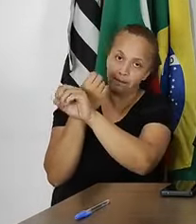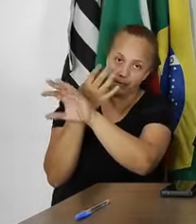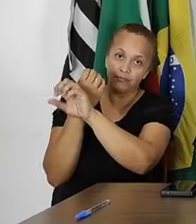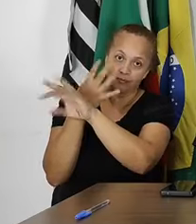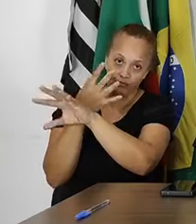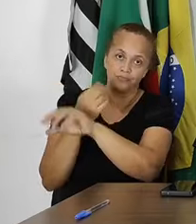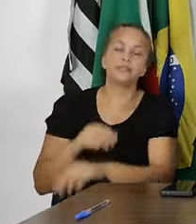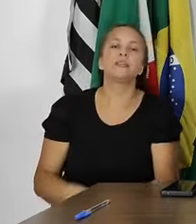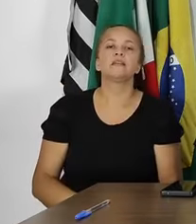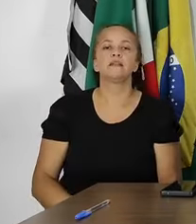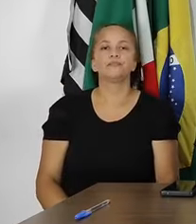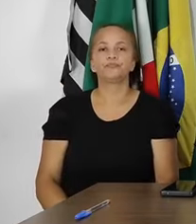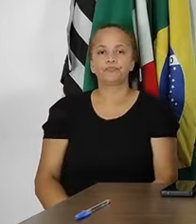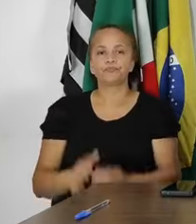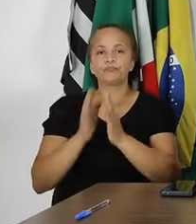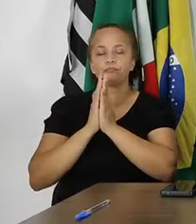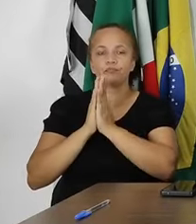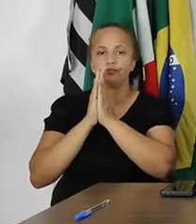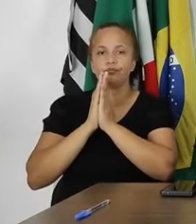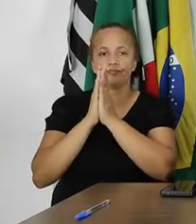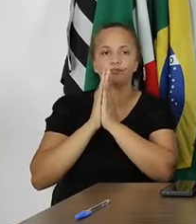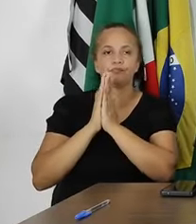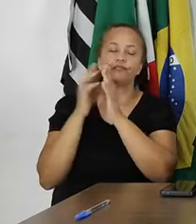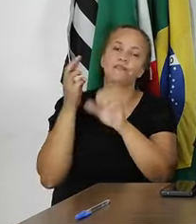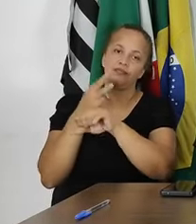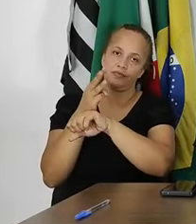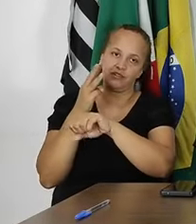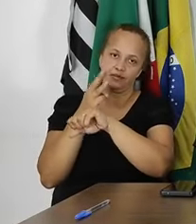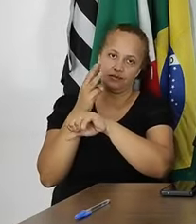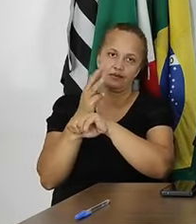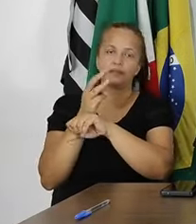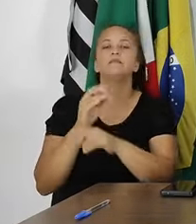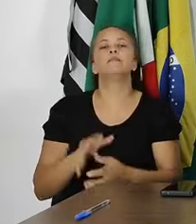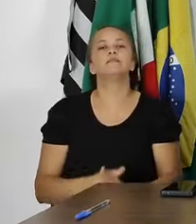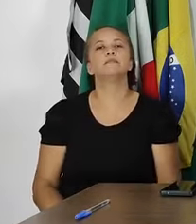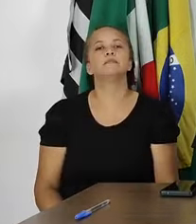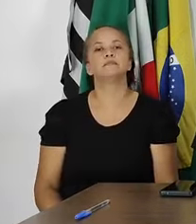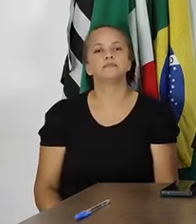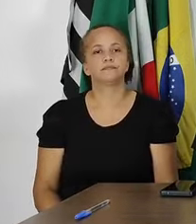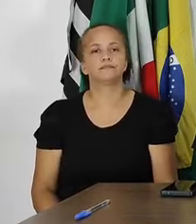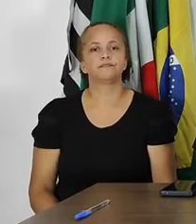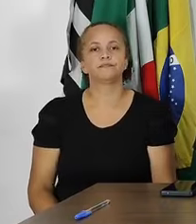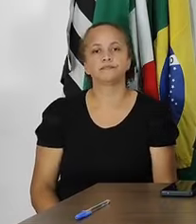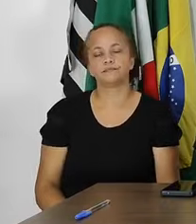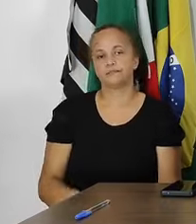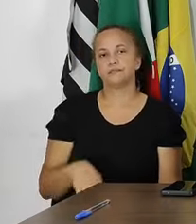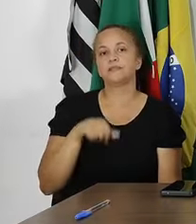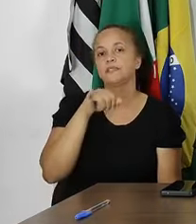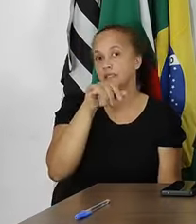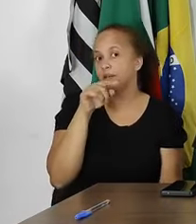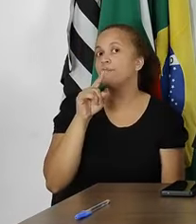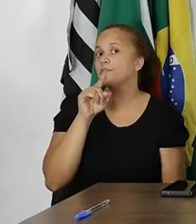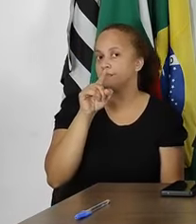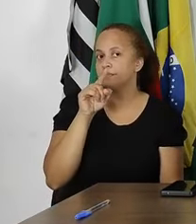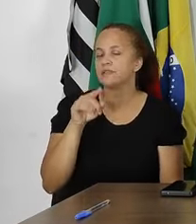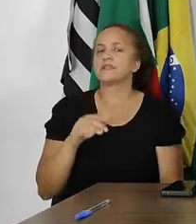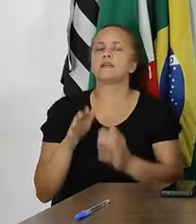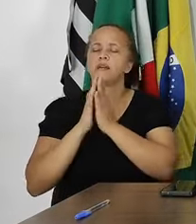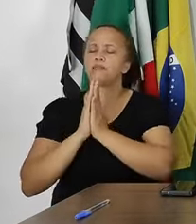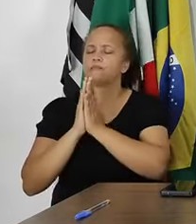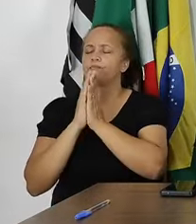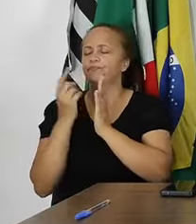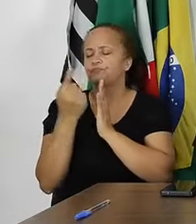faz esse período de intercessão, de oração por chamada de vídeo, através do WhatsApp. Então, não tem desculpa se você tem orado sozinho, se